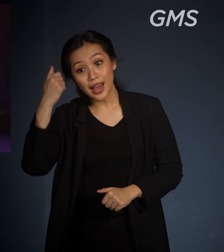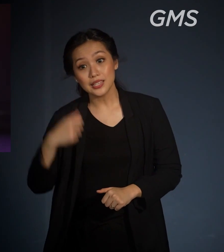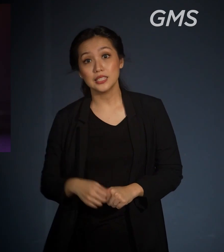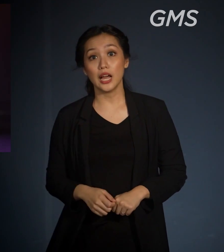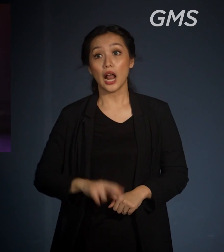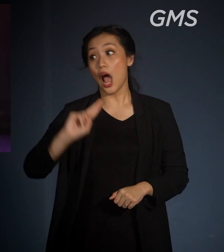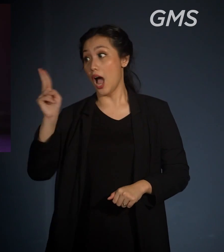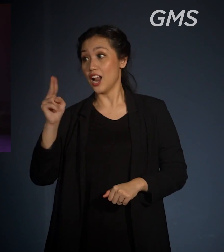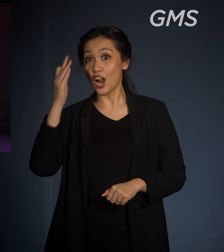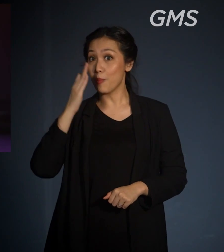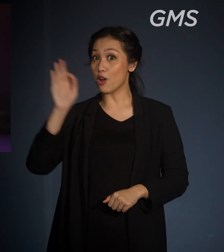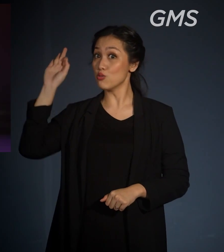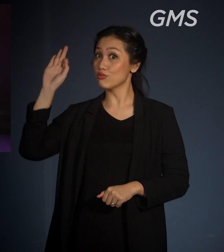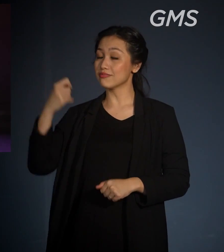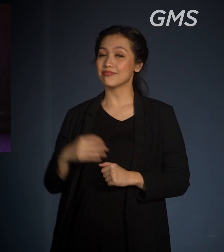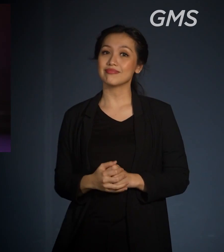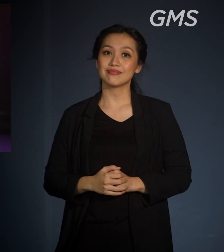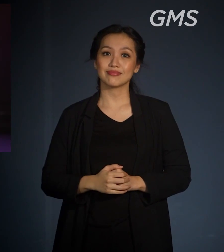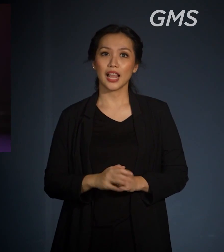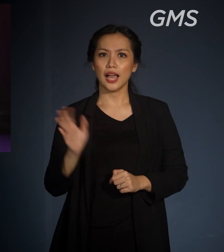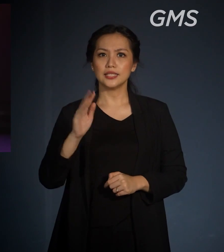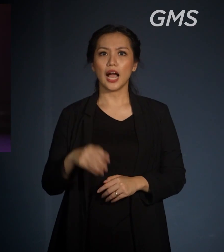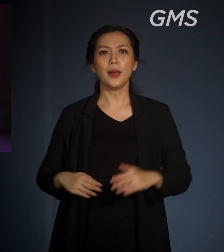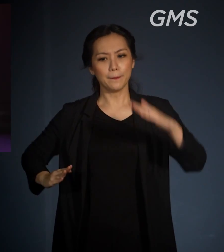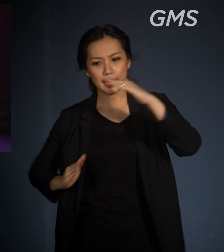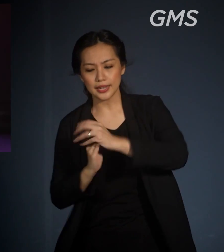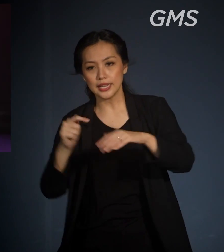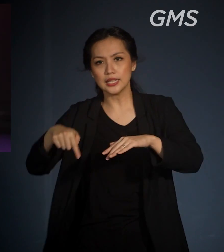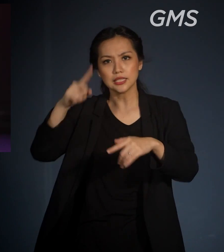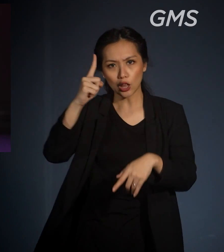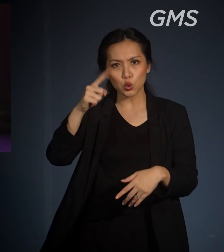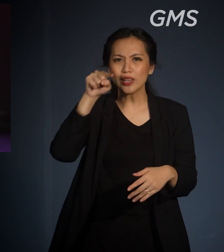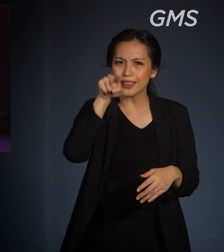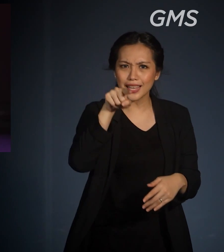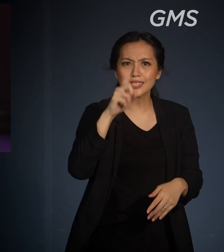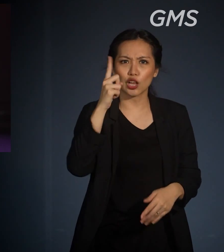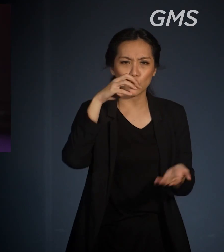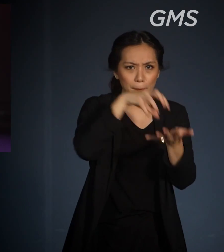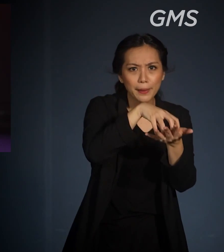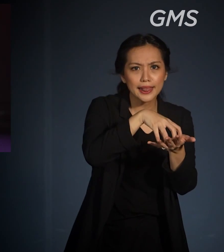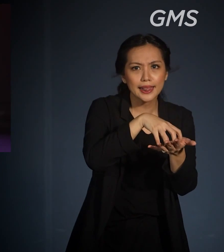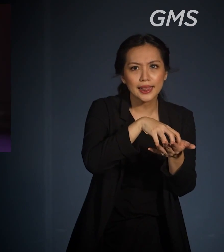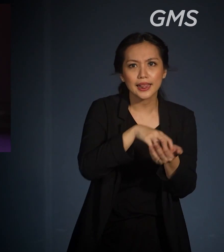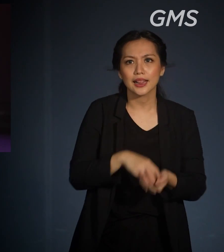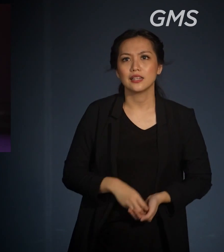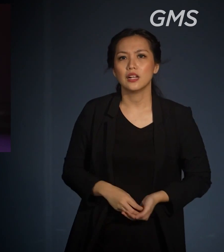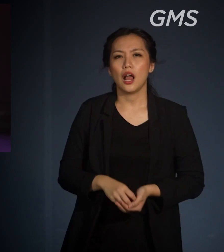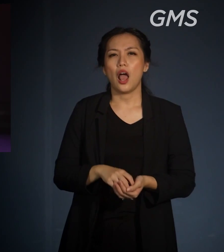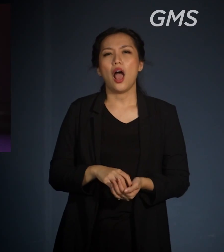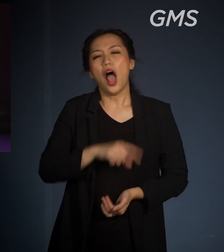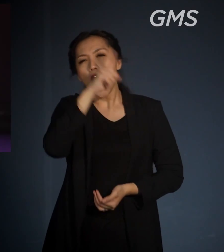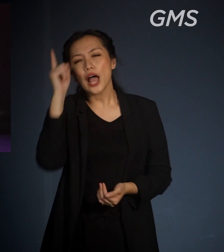baru. Jangan stuck di tempat. Gunakan sesuatu yang lama. Mempelajari metode yang